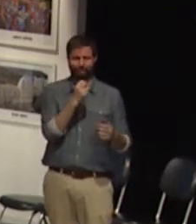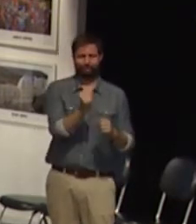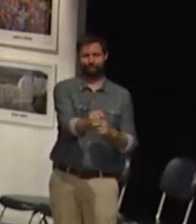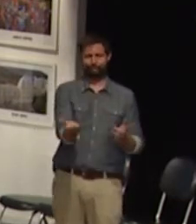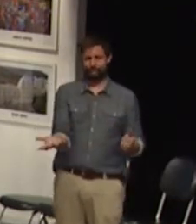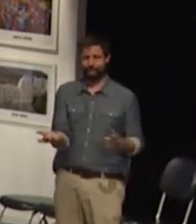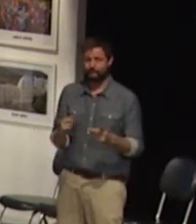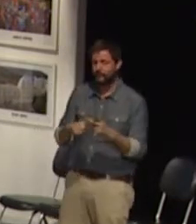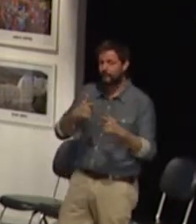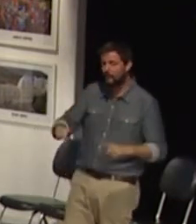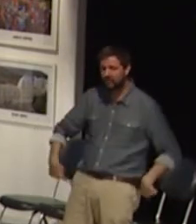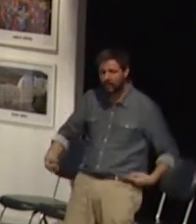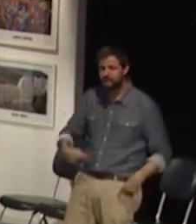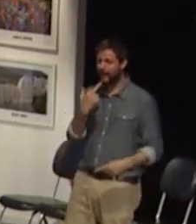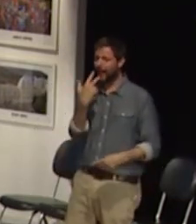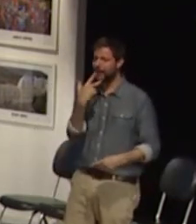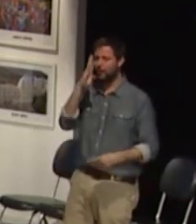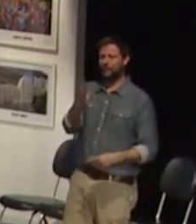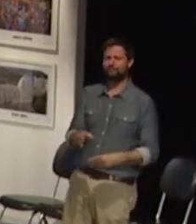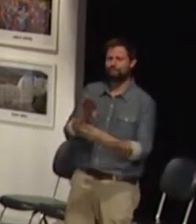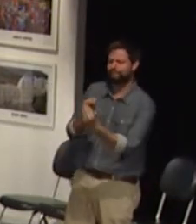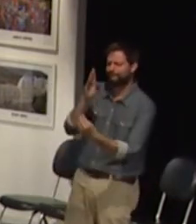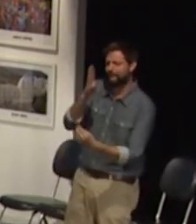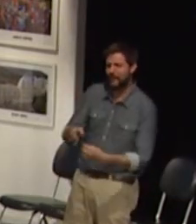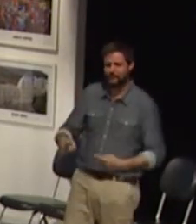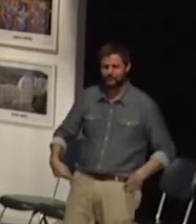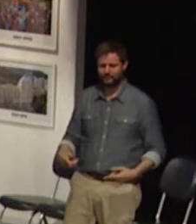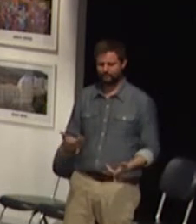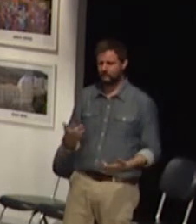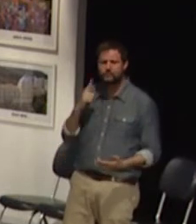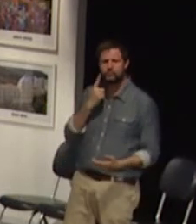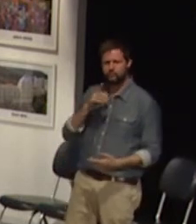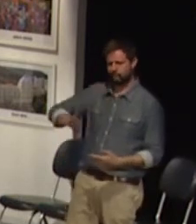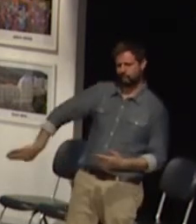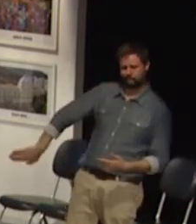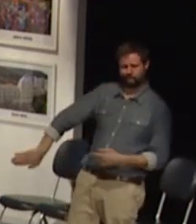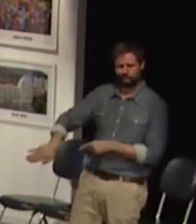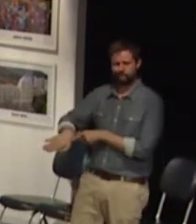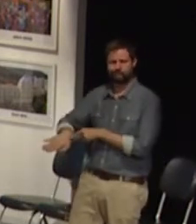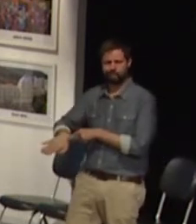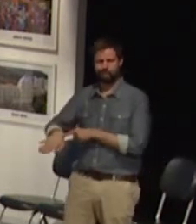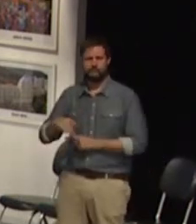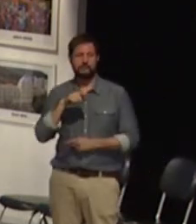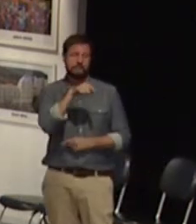né? A gente só coloca o intérprete lá, né? E a gente só coloca o cadeirante lá, e isso